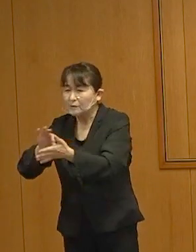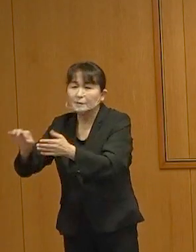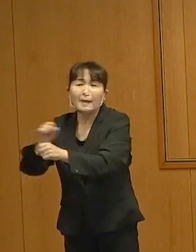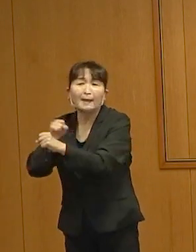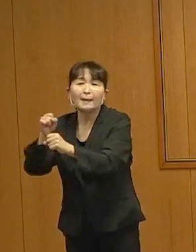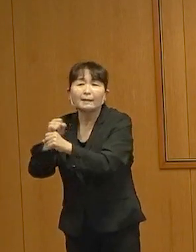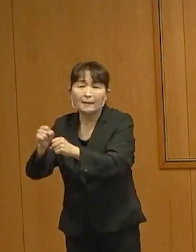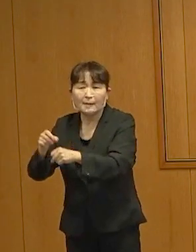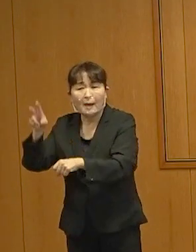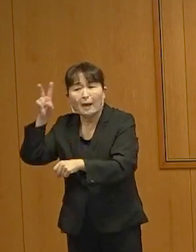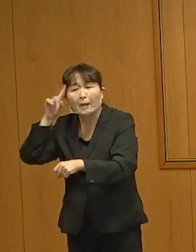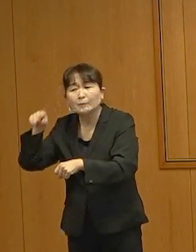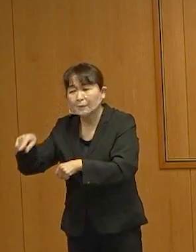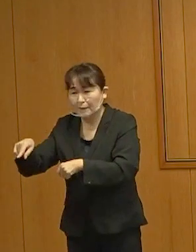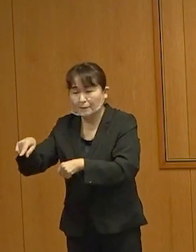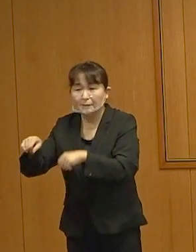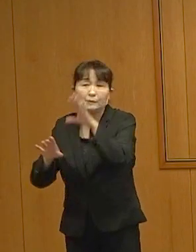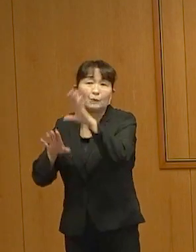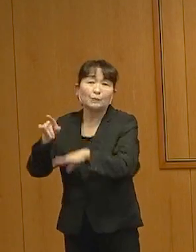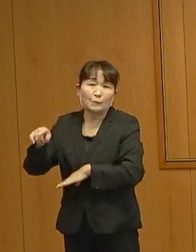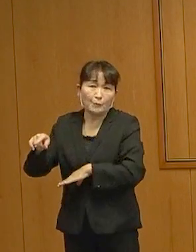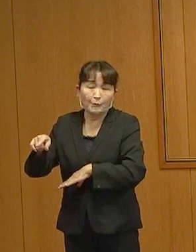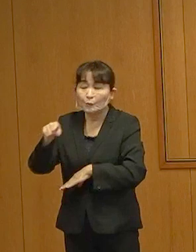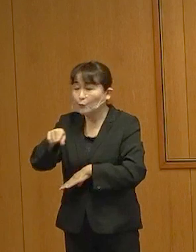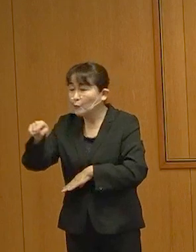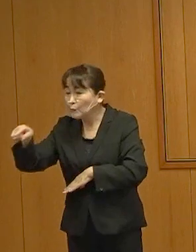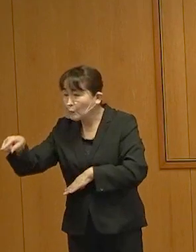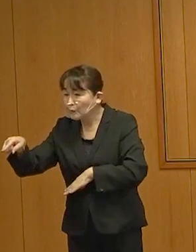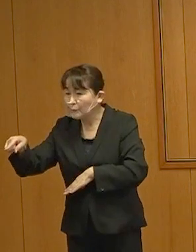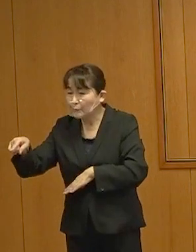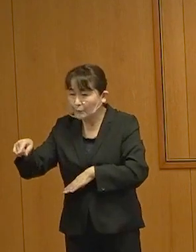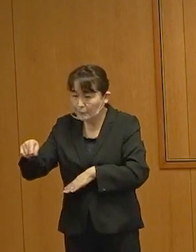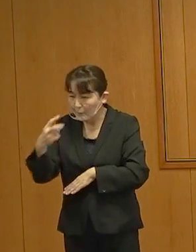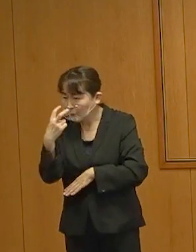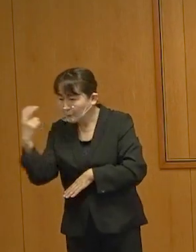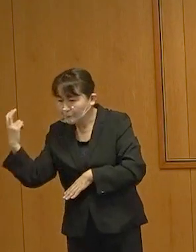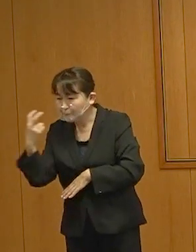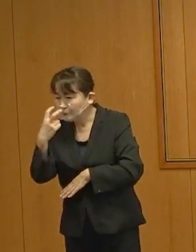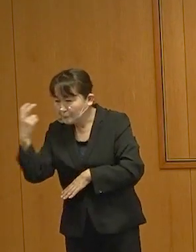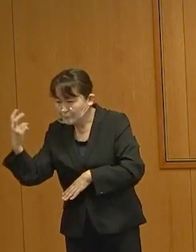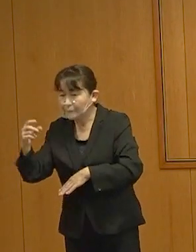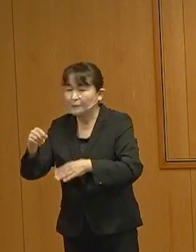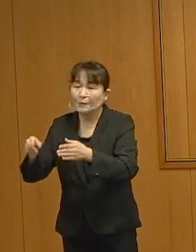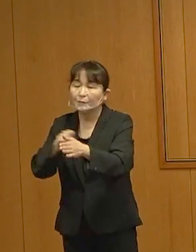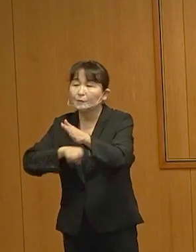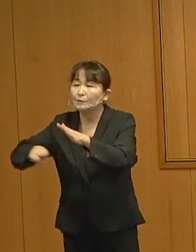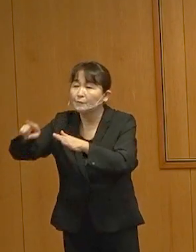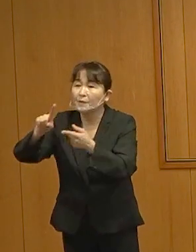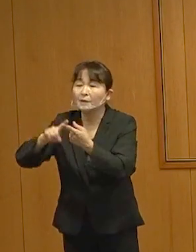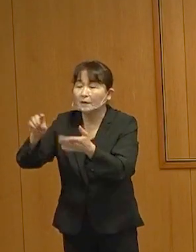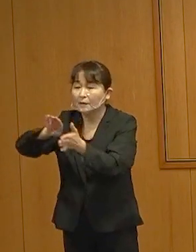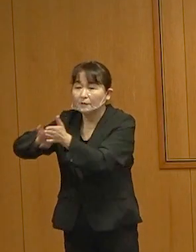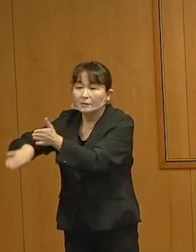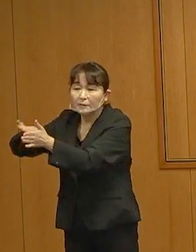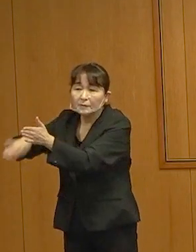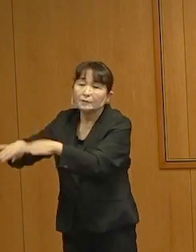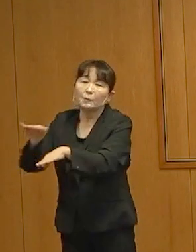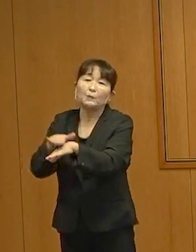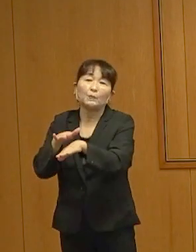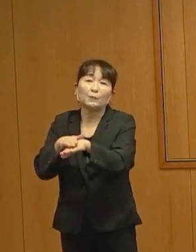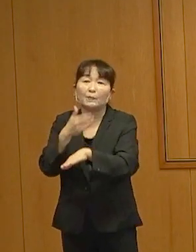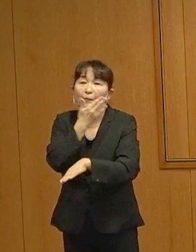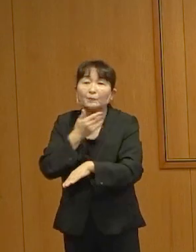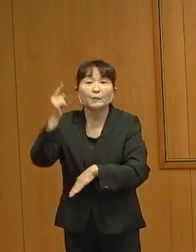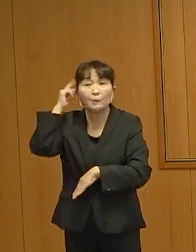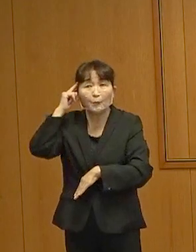あると思います。そのあたりをやっぱり最優先で撤去したいっていうふうに考えておりまして、まあ、